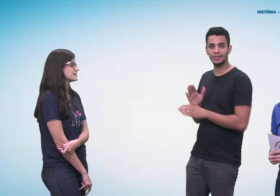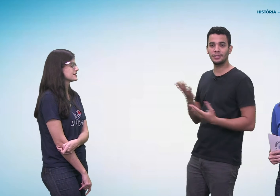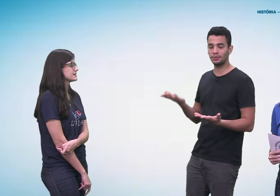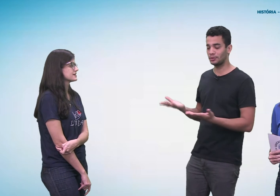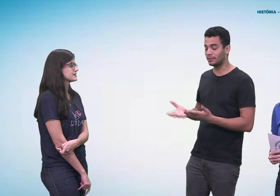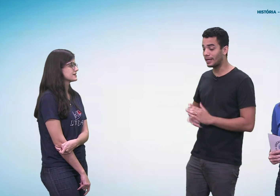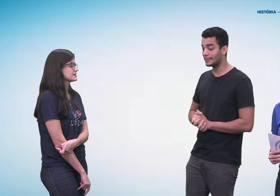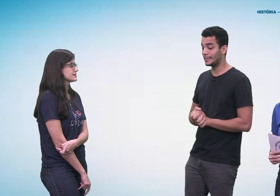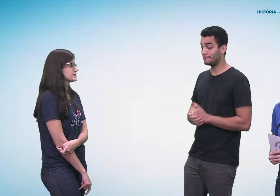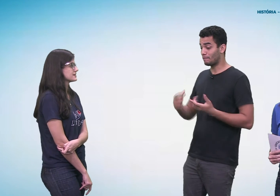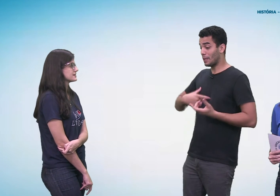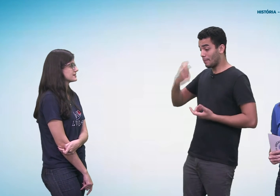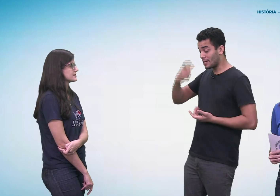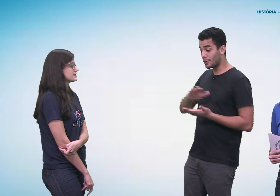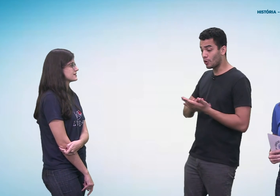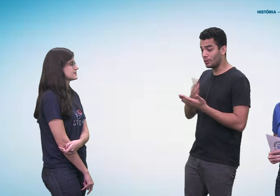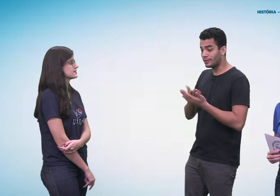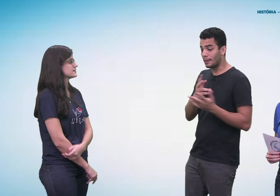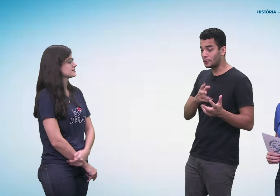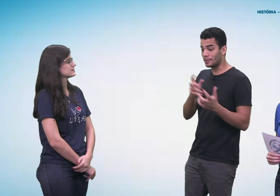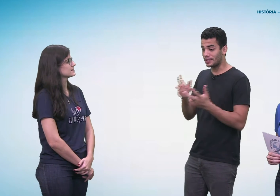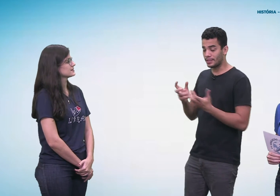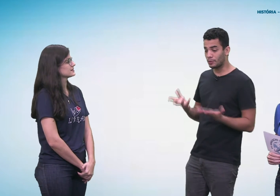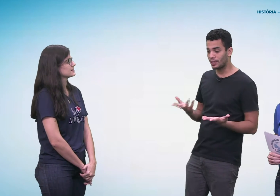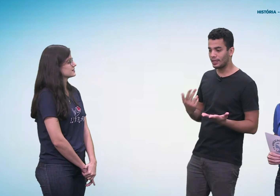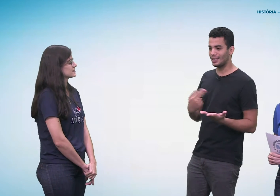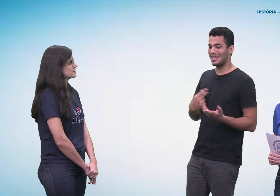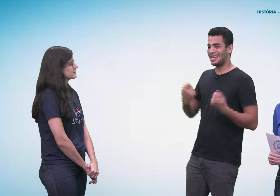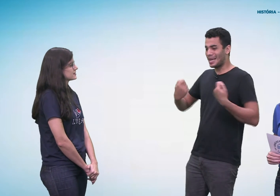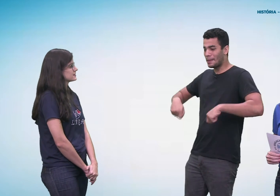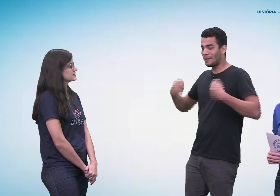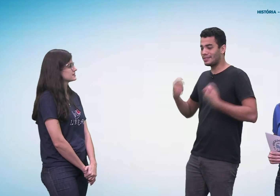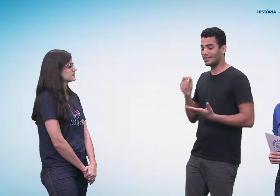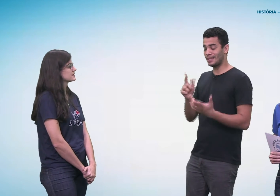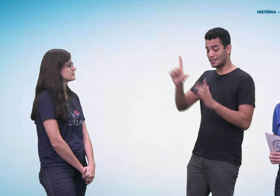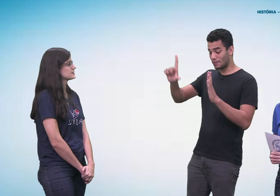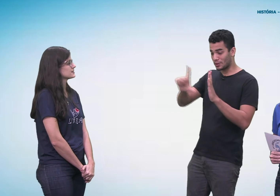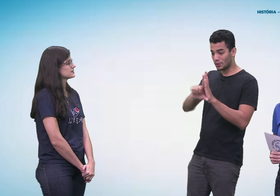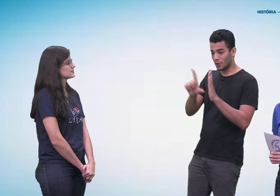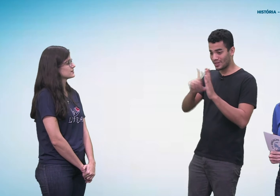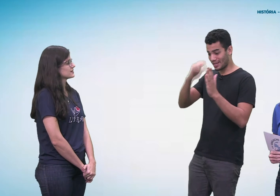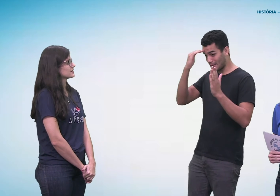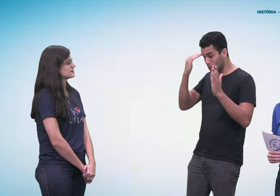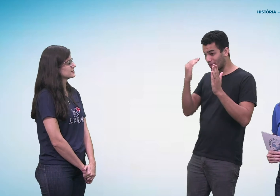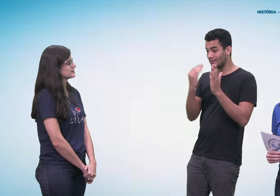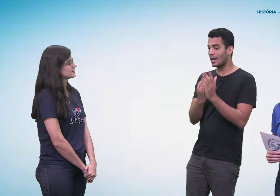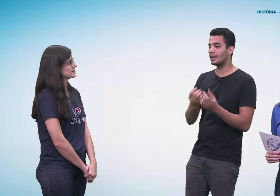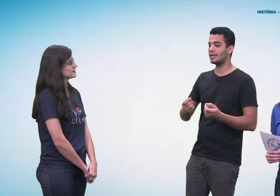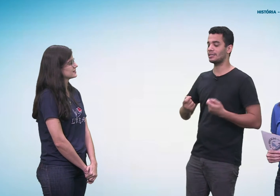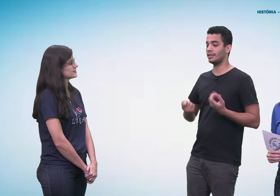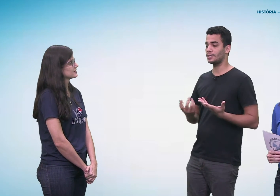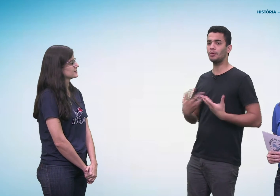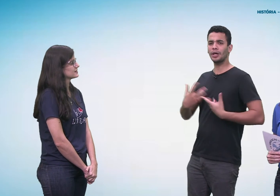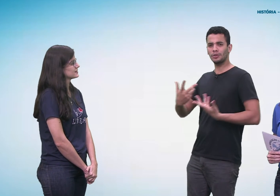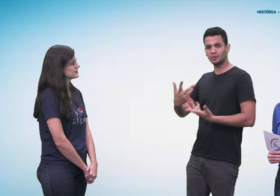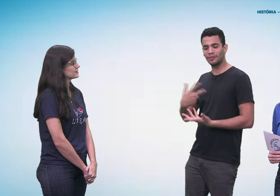e tudo mais. Mas eu, como intérprete, eu percebo que ainda precisa as pessoas respeitarem as leis. Por que eu estou falando